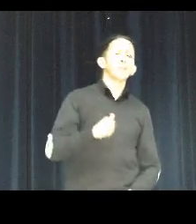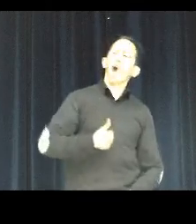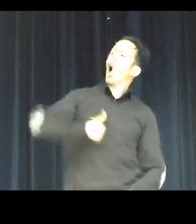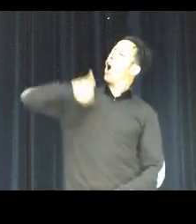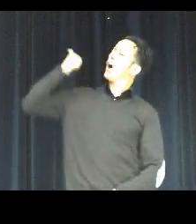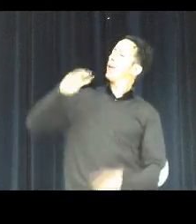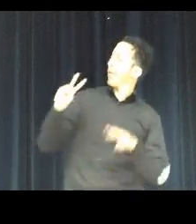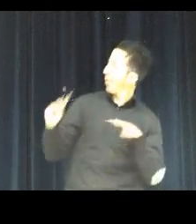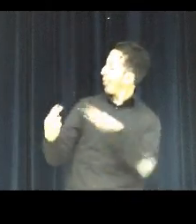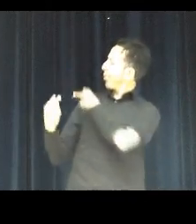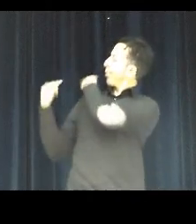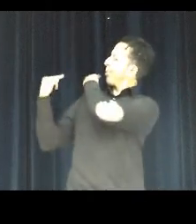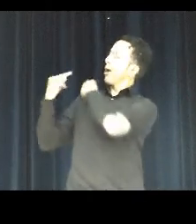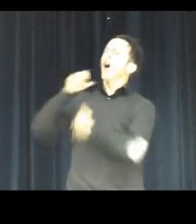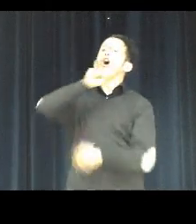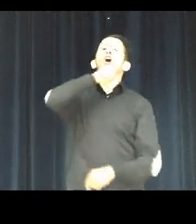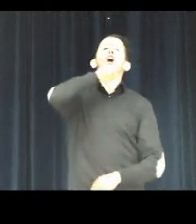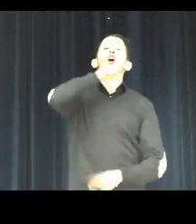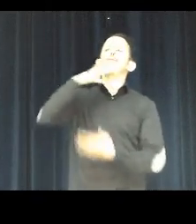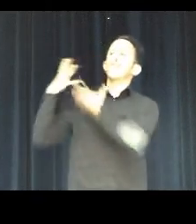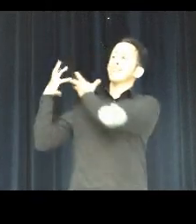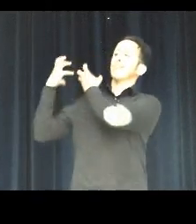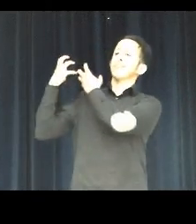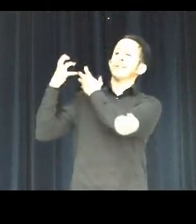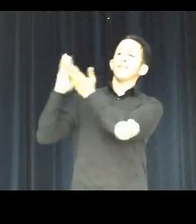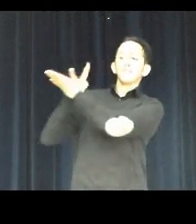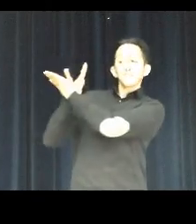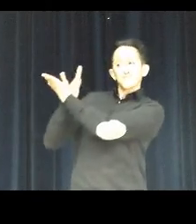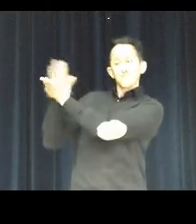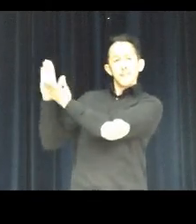اليوم بداية لصناعة التاريخ